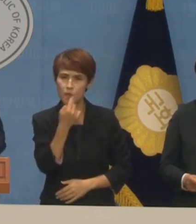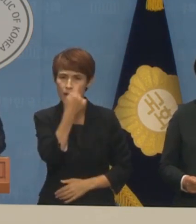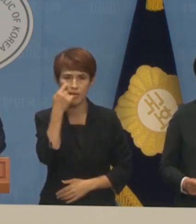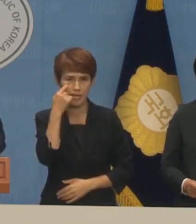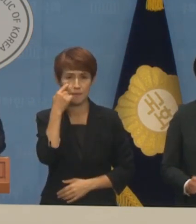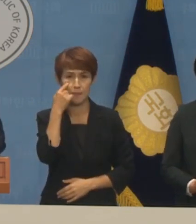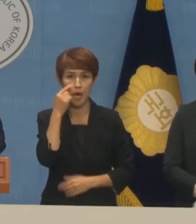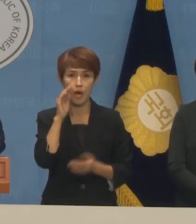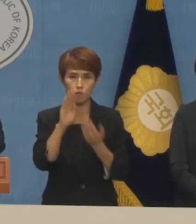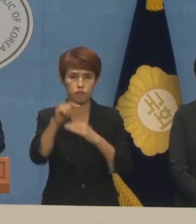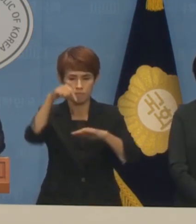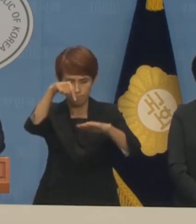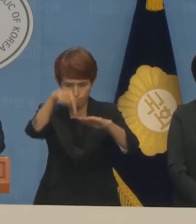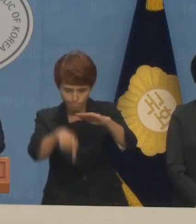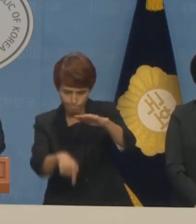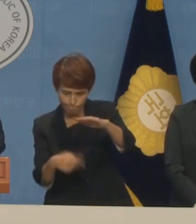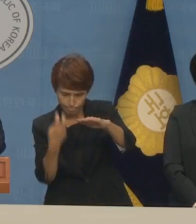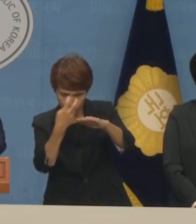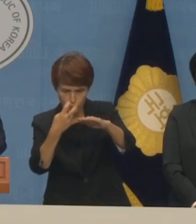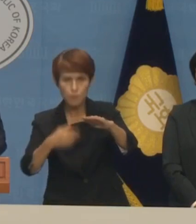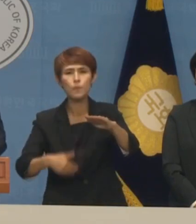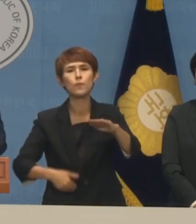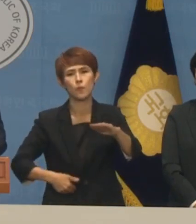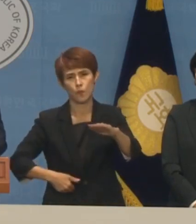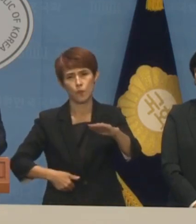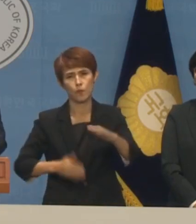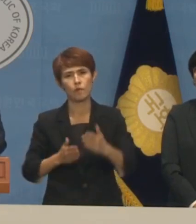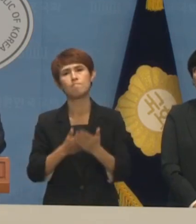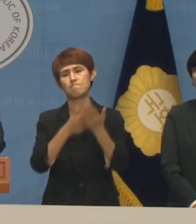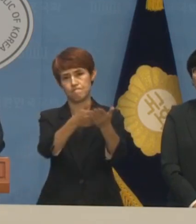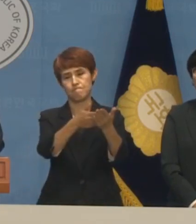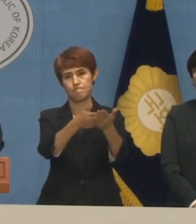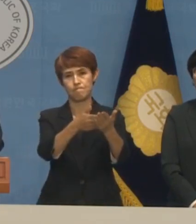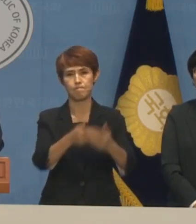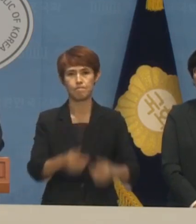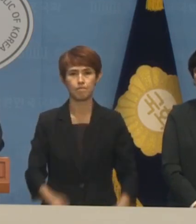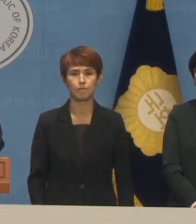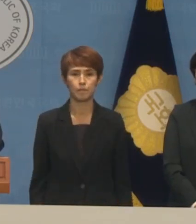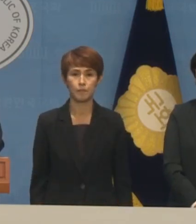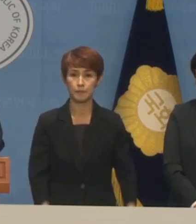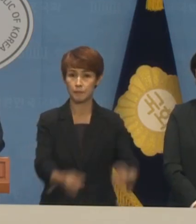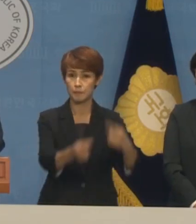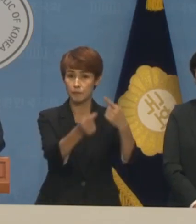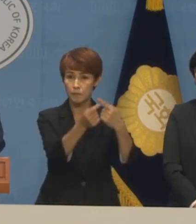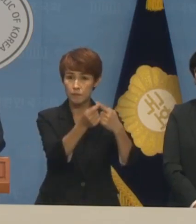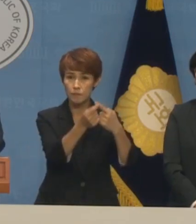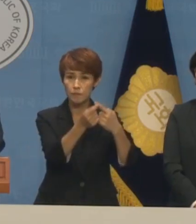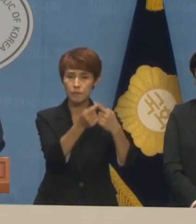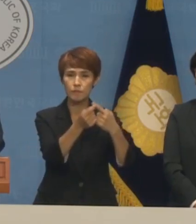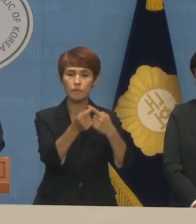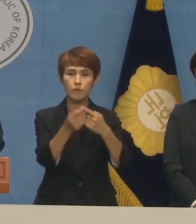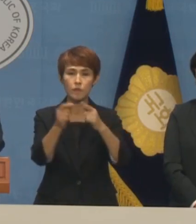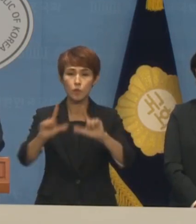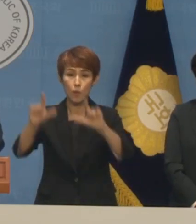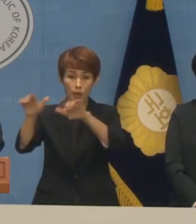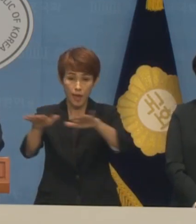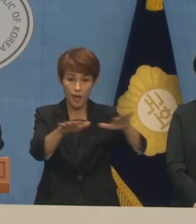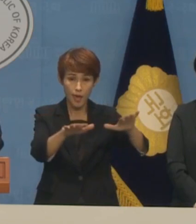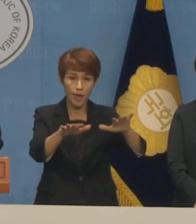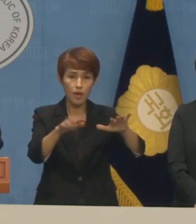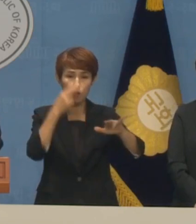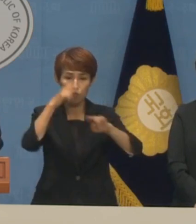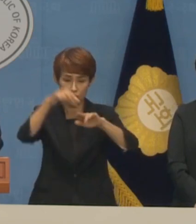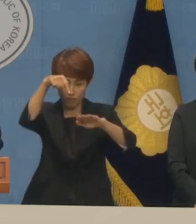시추 작업이 이루어져야 함을 요구하며 다음과 같이 촉구합니다. 첫째, 동해 시추 지역의